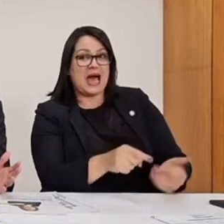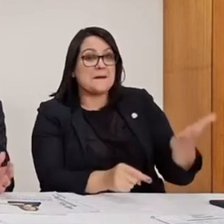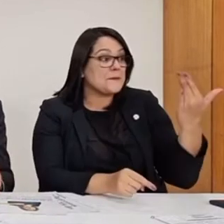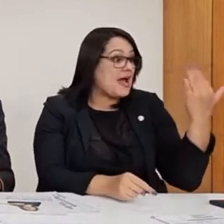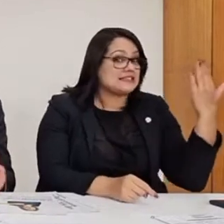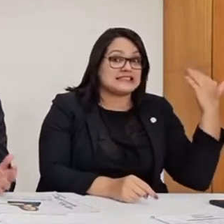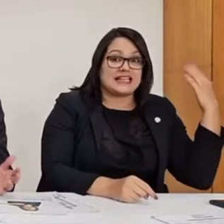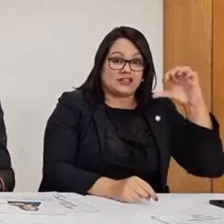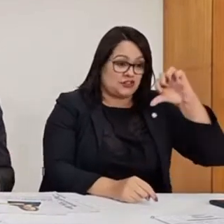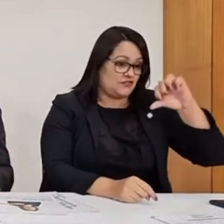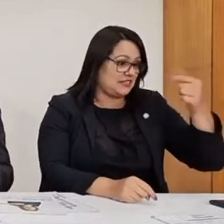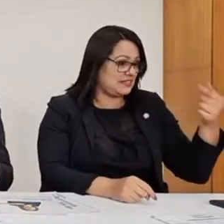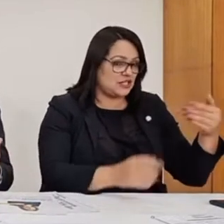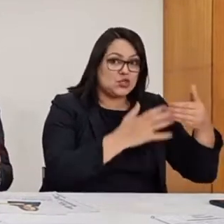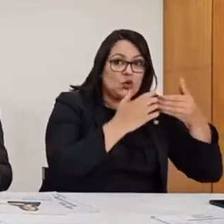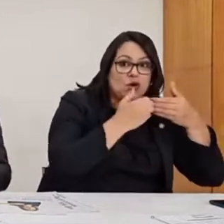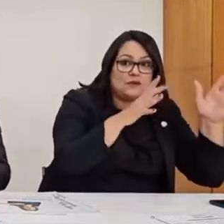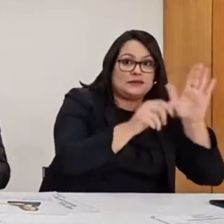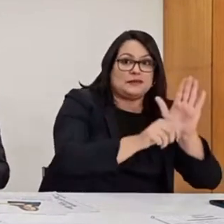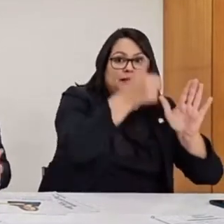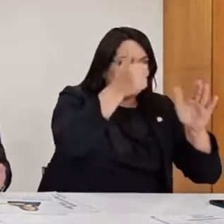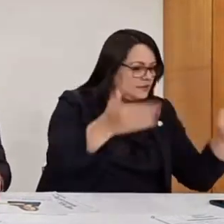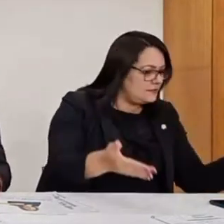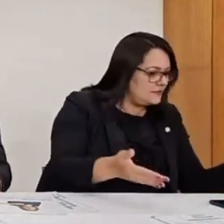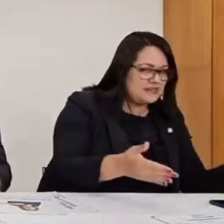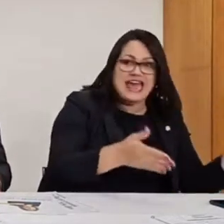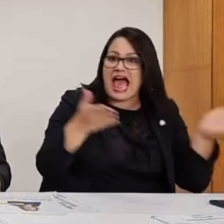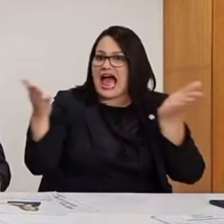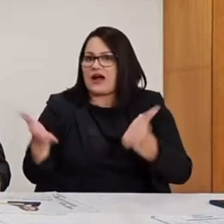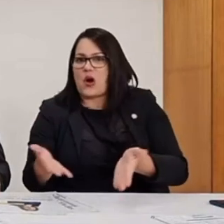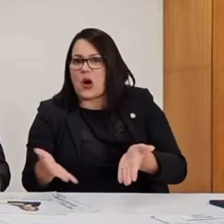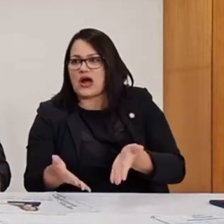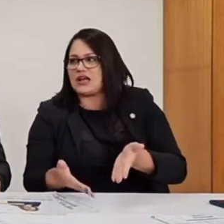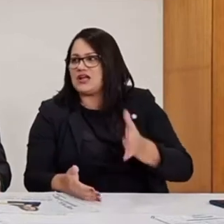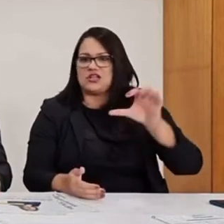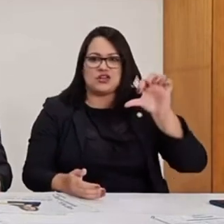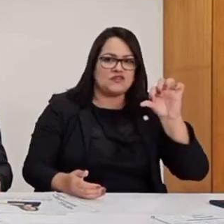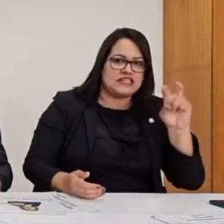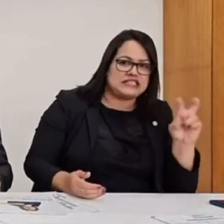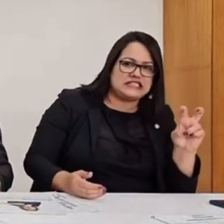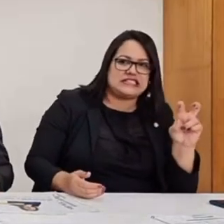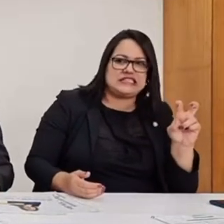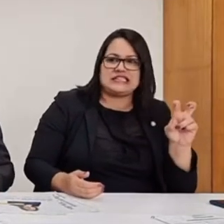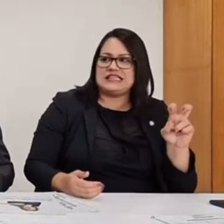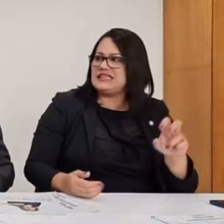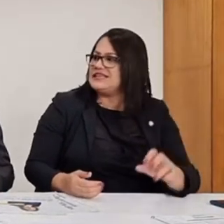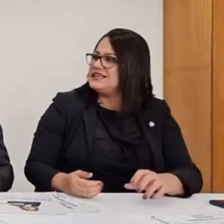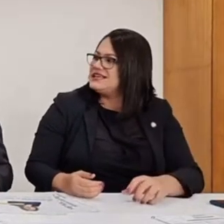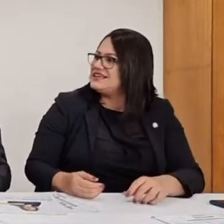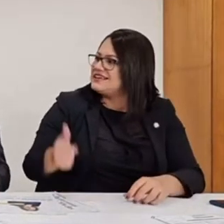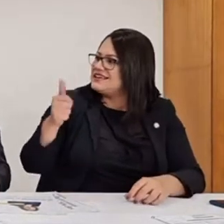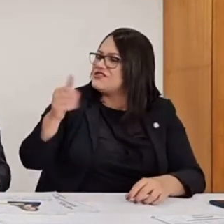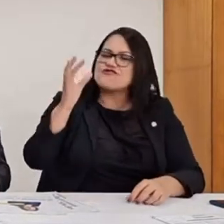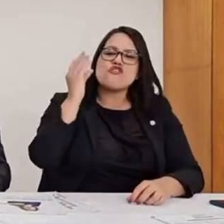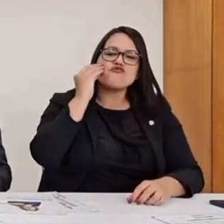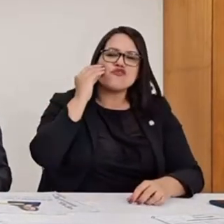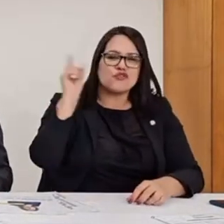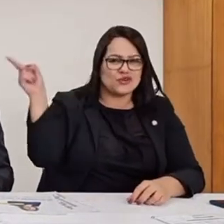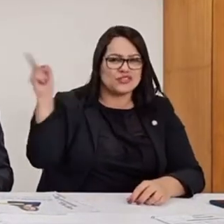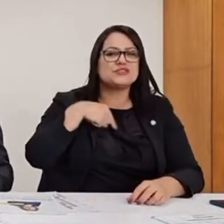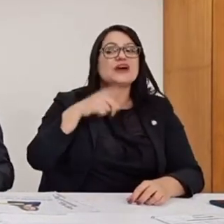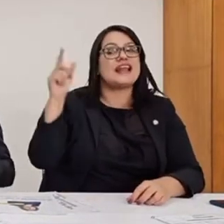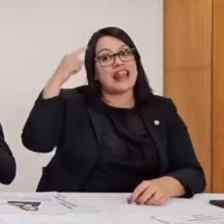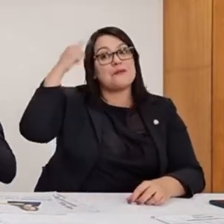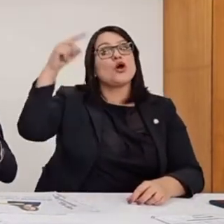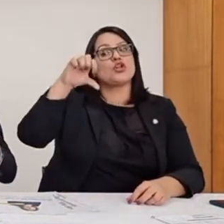com aquilo, 97, né? 95, para agora. 95, né? 95, valeu, Fufuxo. Fufuxo lembrou bem,